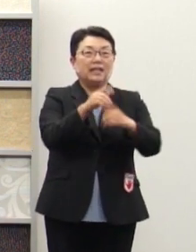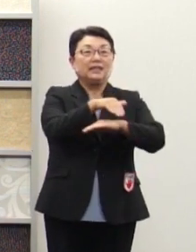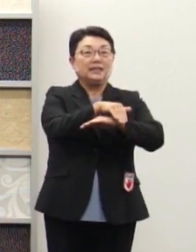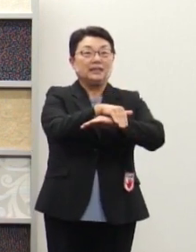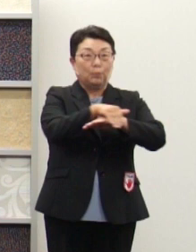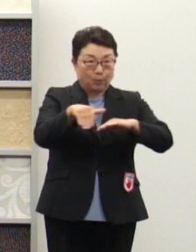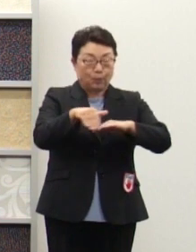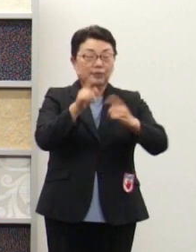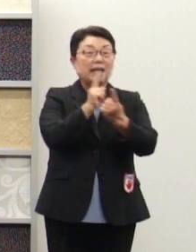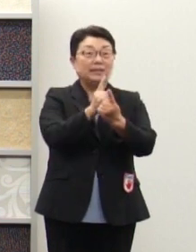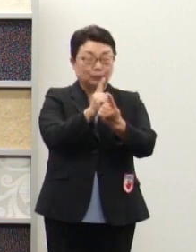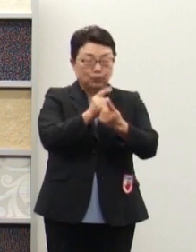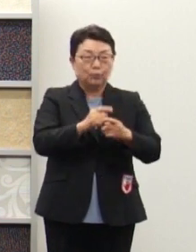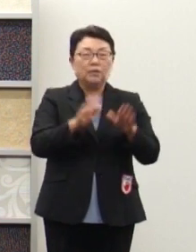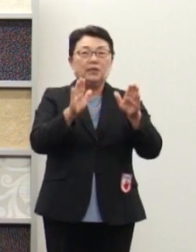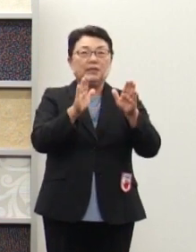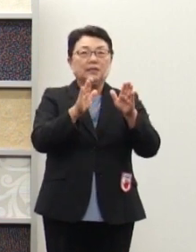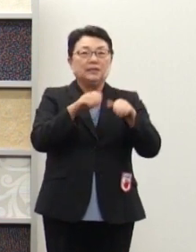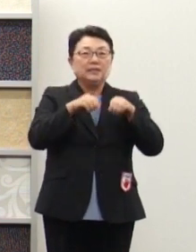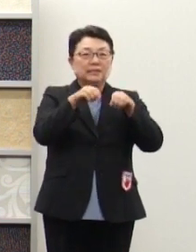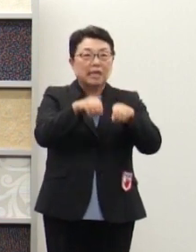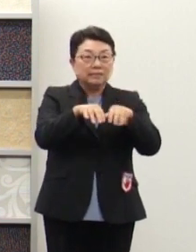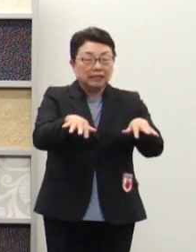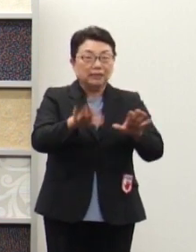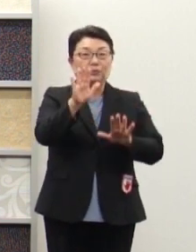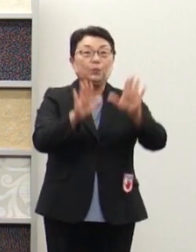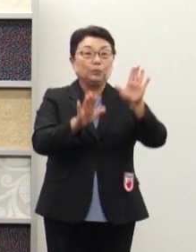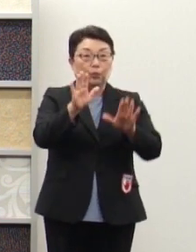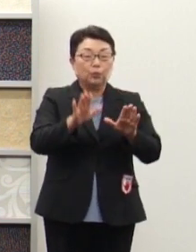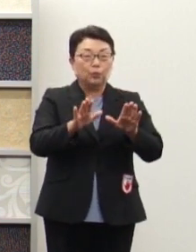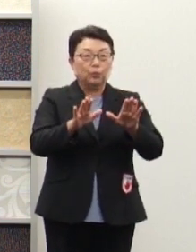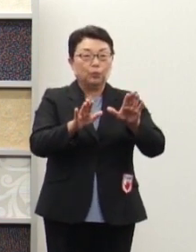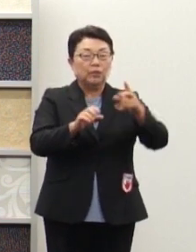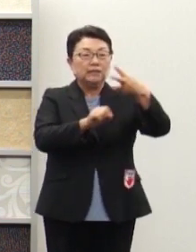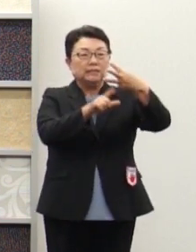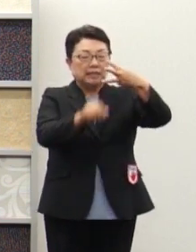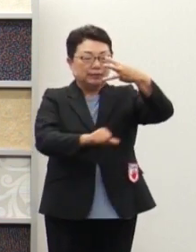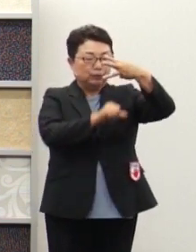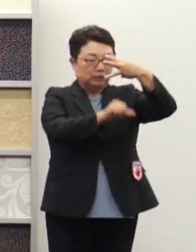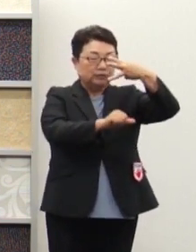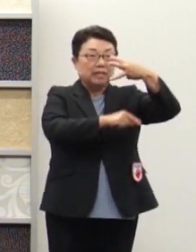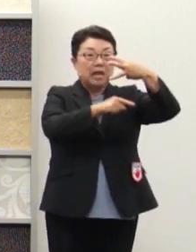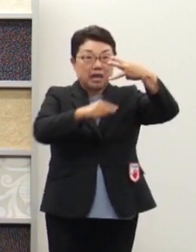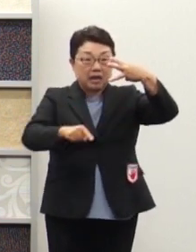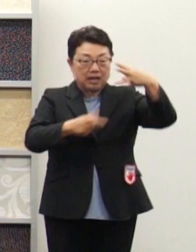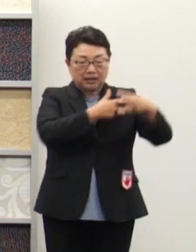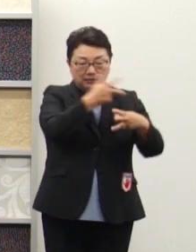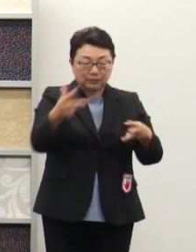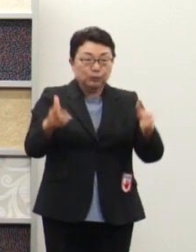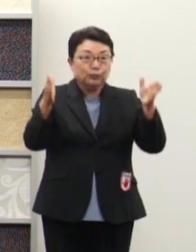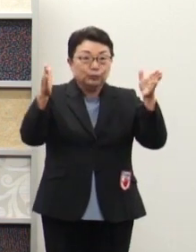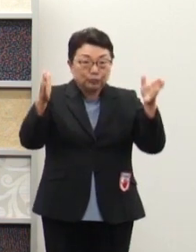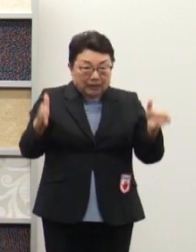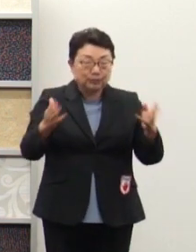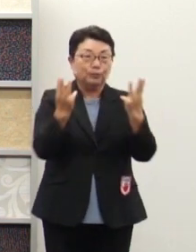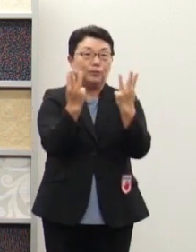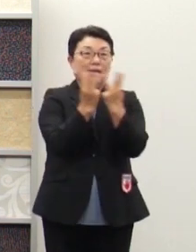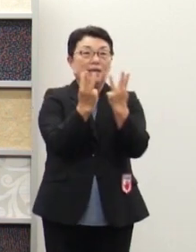ですが、本県の感染状況ですが、今月5日から本日までの1週間あたりの新規感染